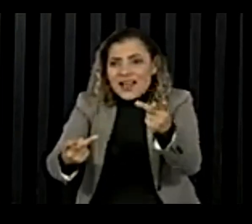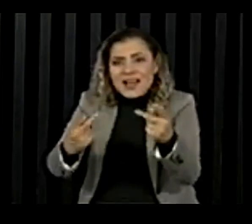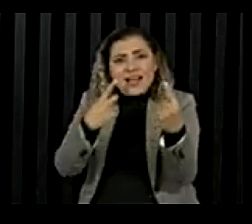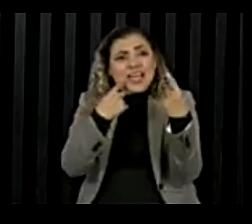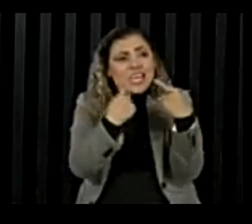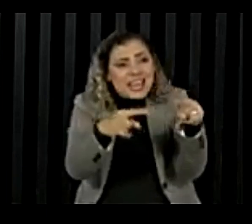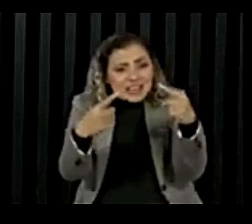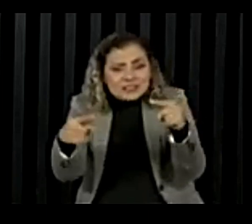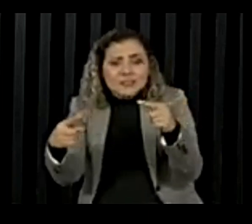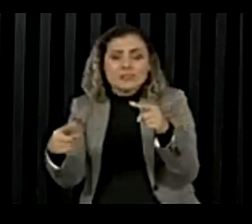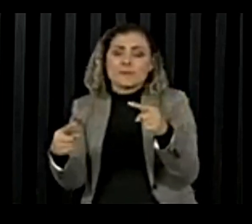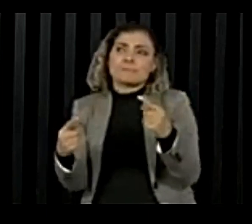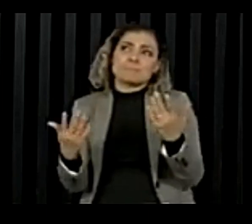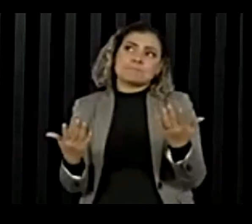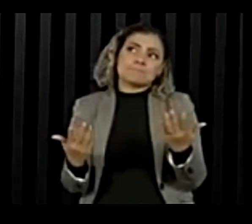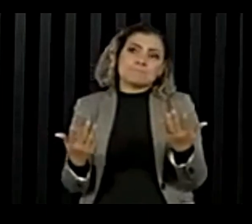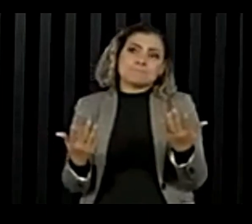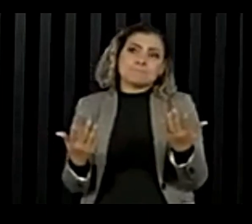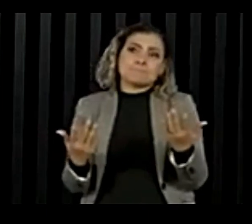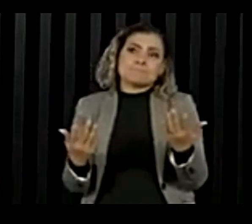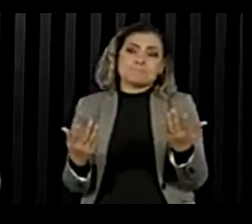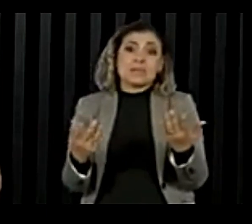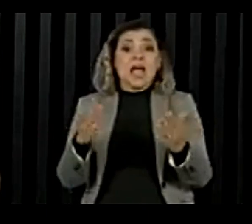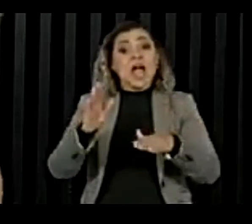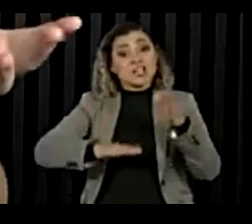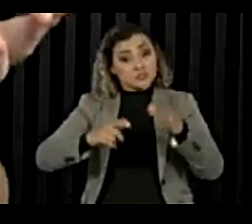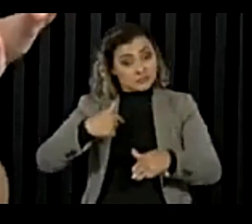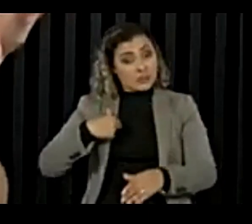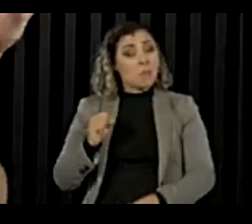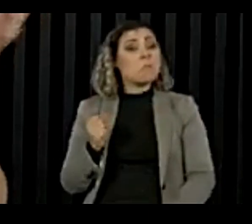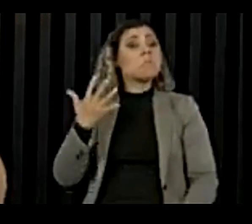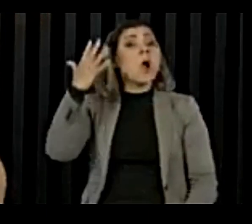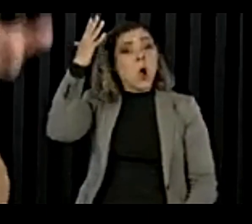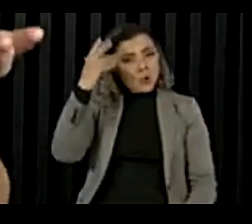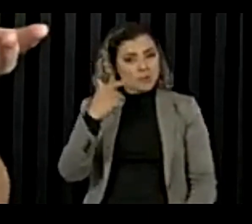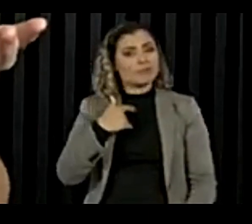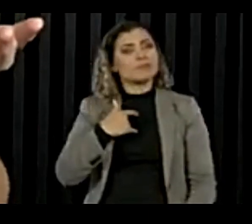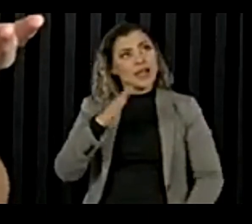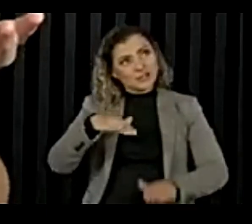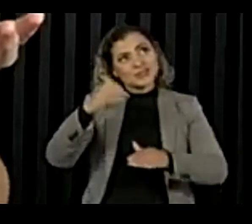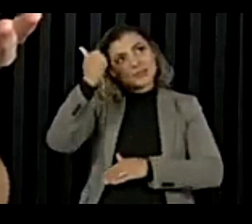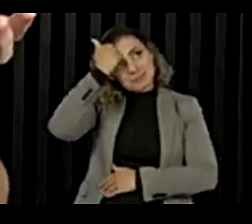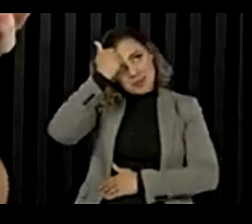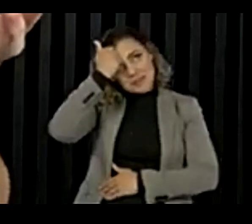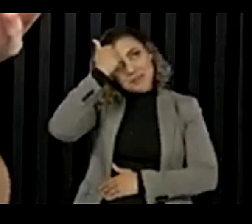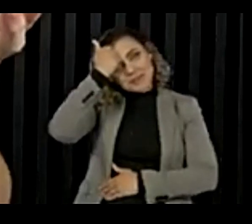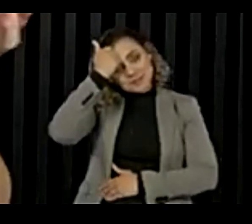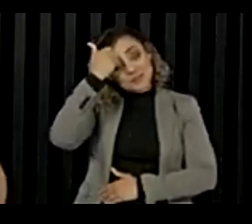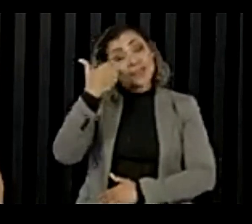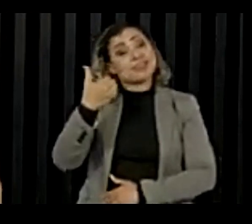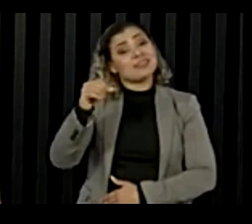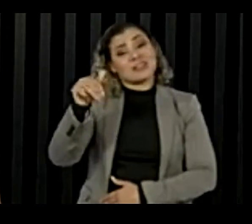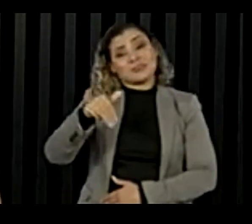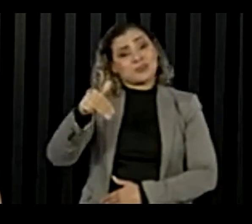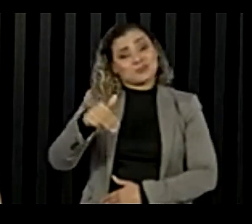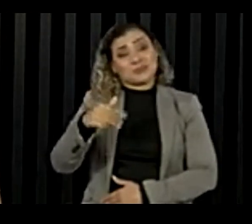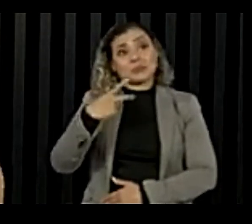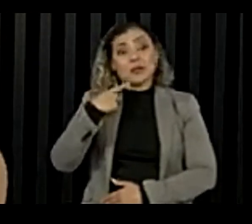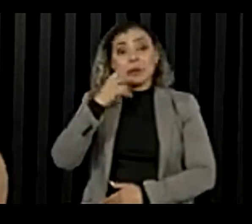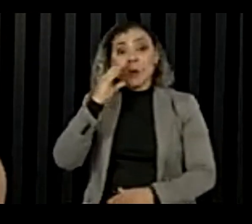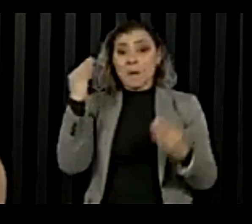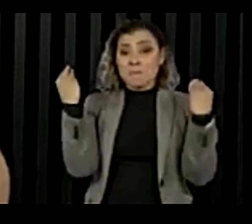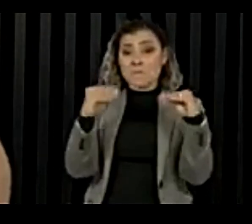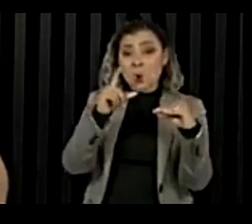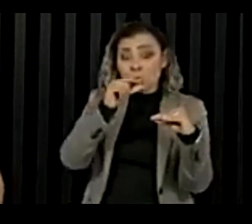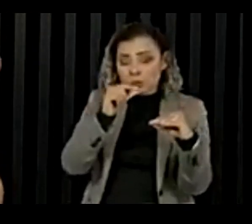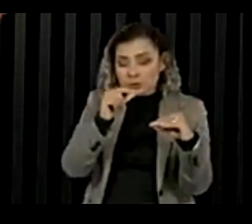criticando, exceto espasmos de fúria que às vezes acontecem e eu me arrependo 10 minutos depois no Twitter, e